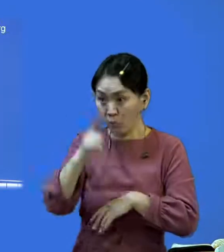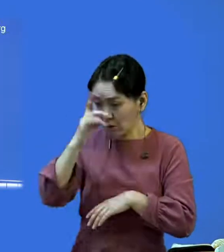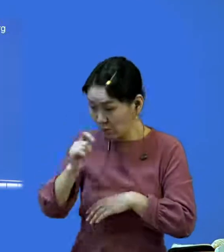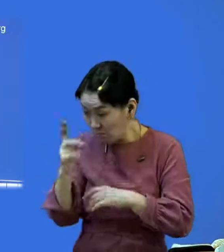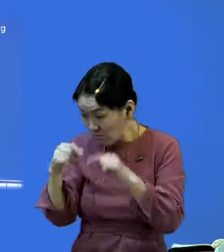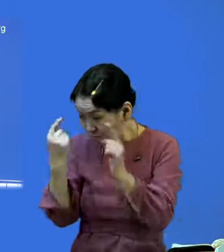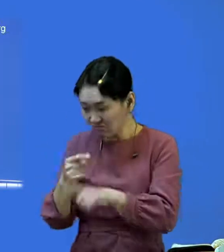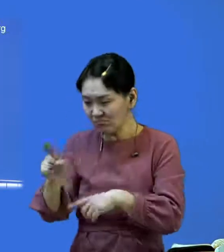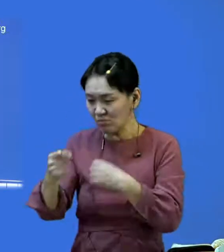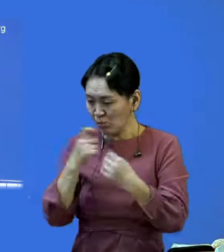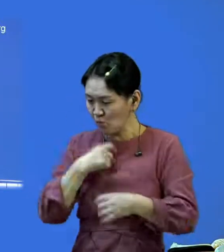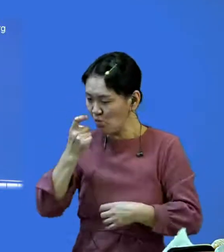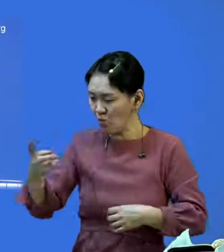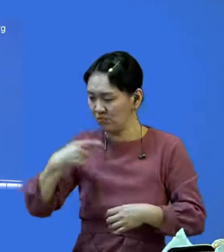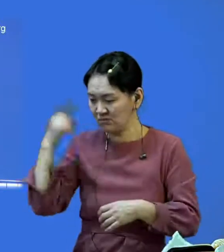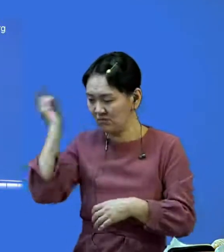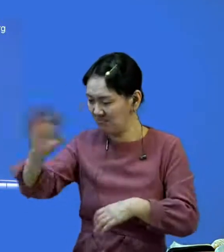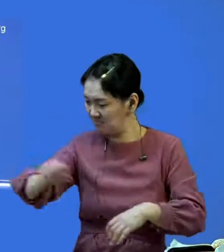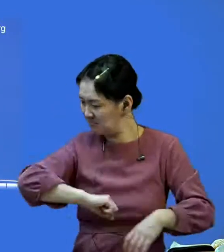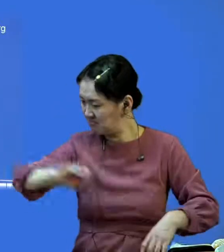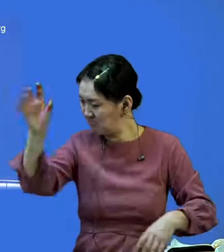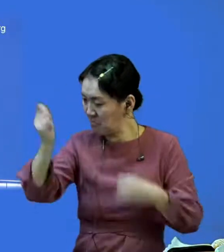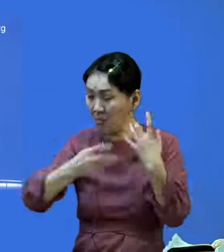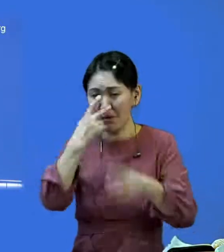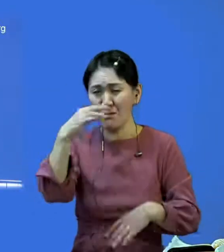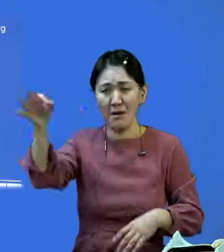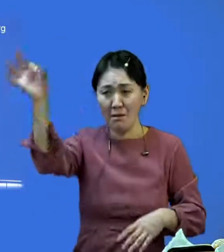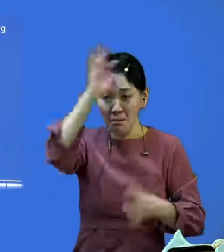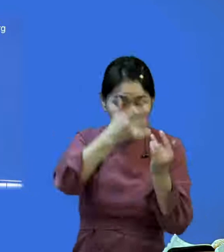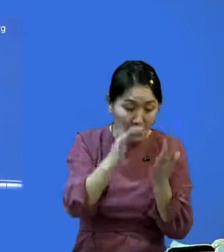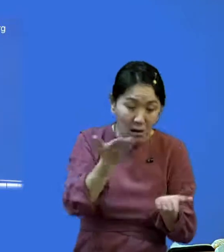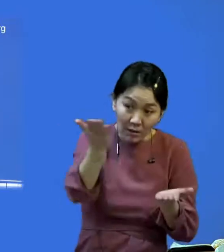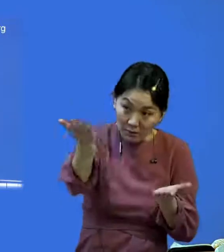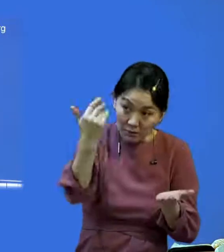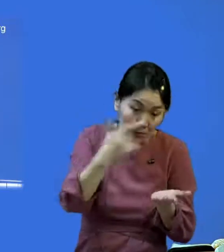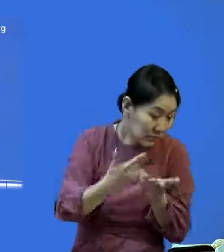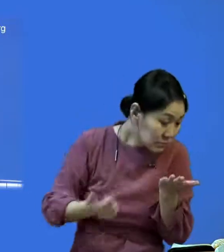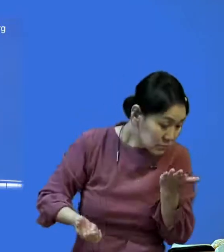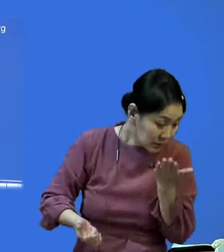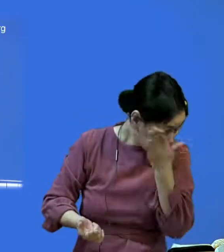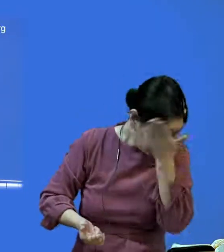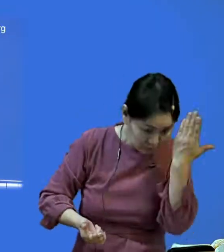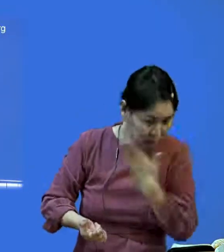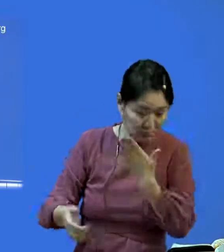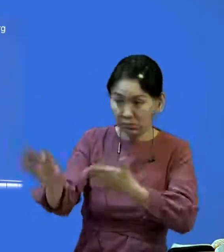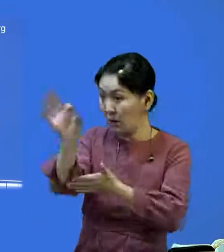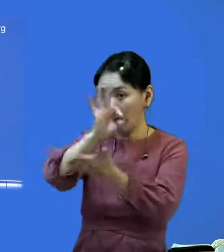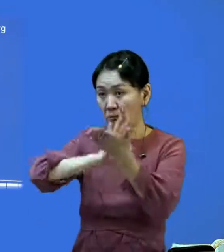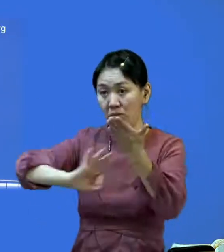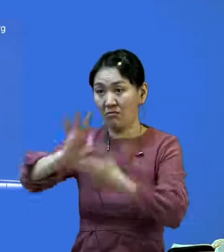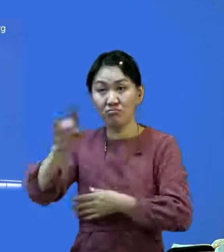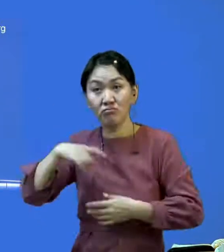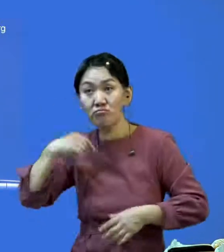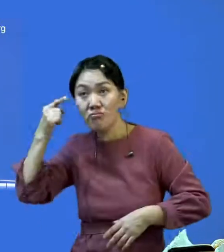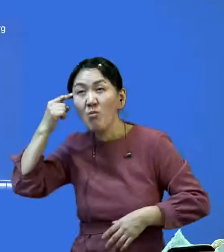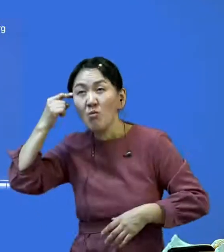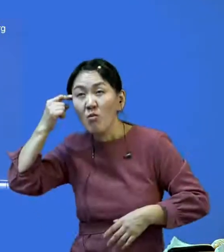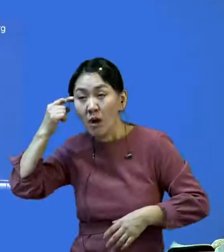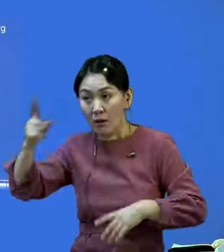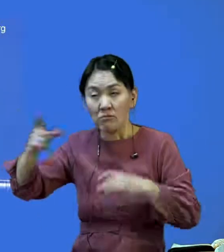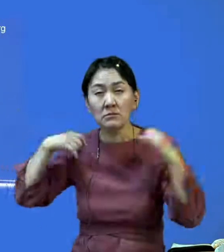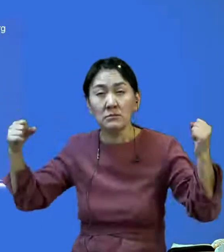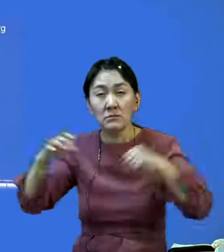Гэхдээ тийм үг ер нь хаана байх юм бэ? тэр бол зүгээр л өөрийнхөө хизээл